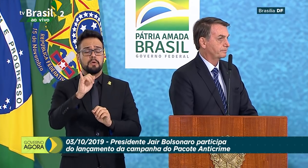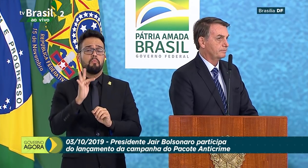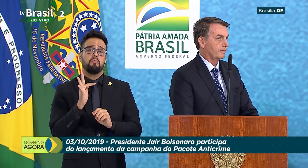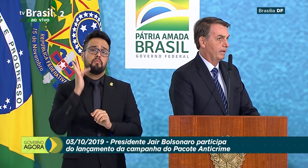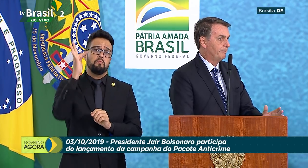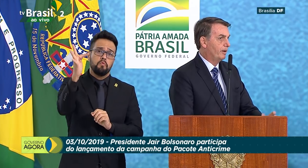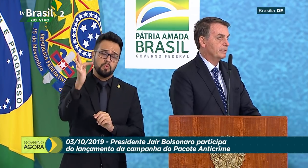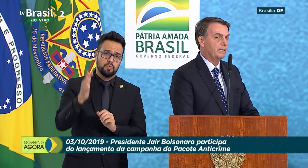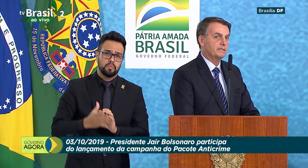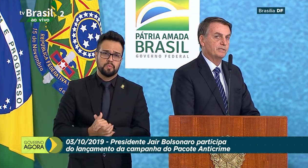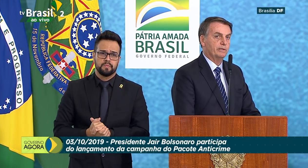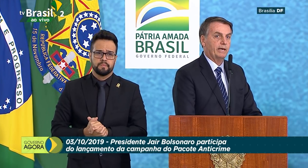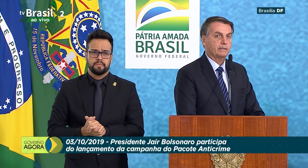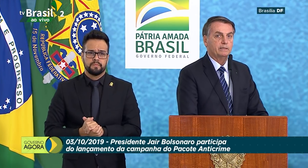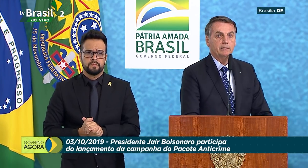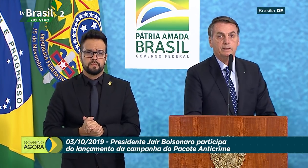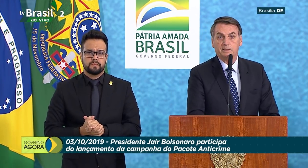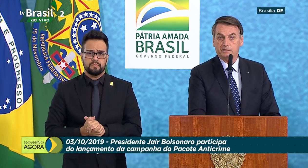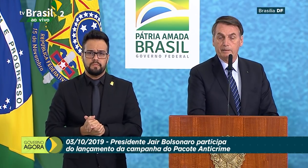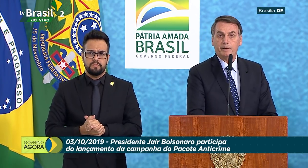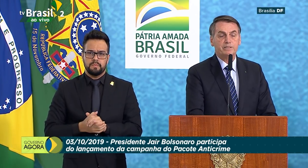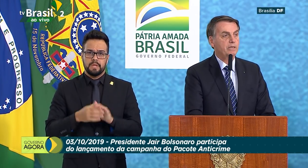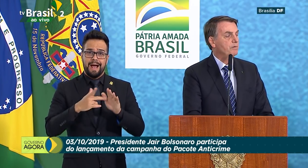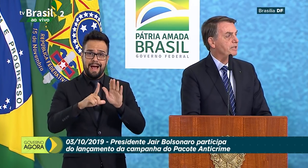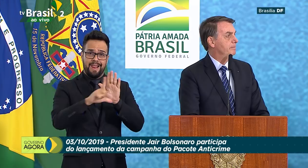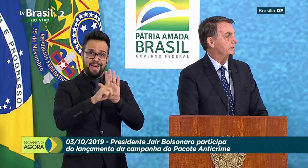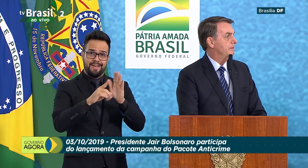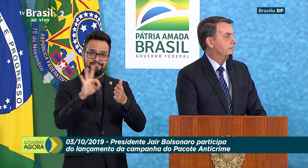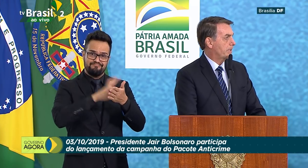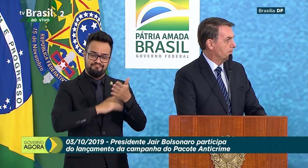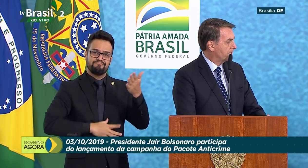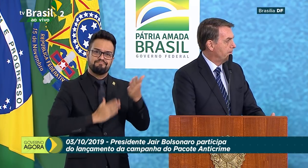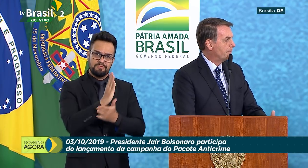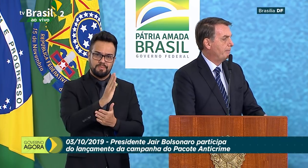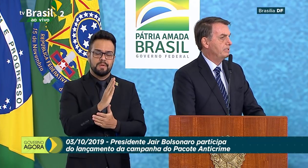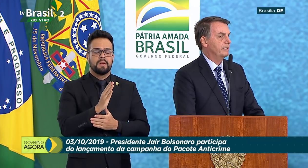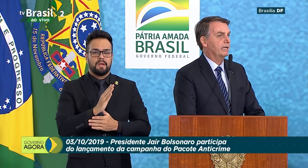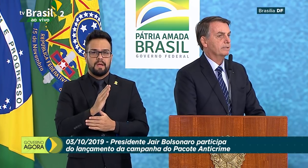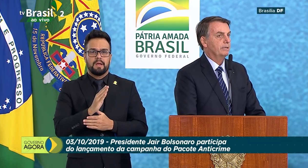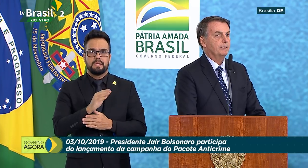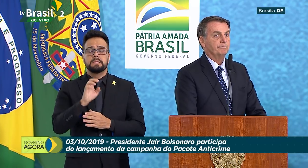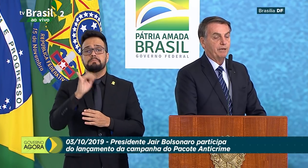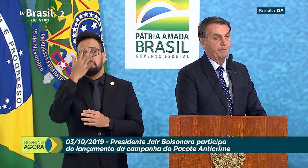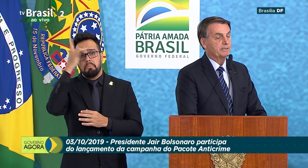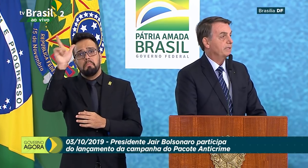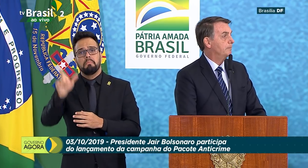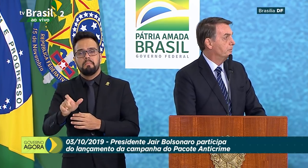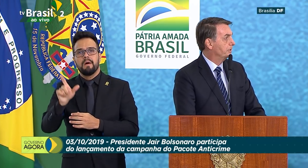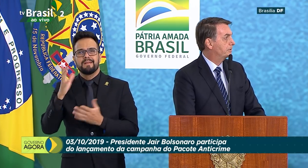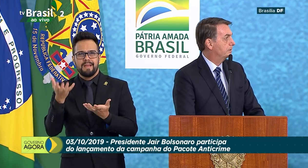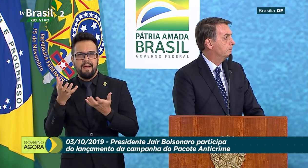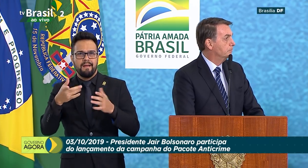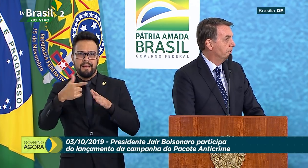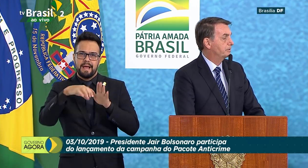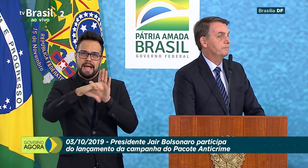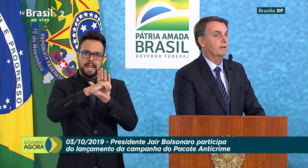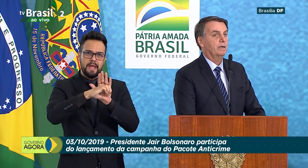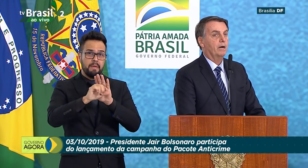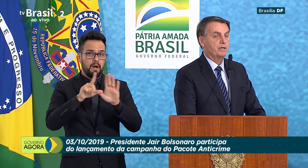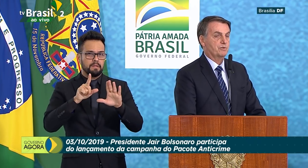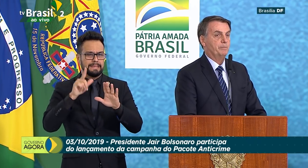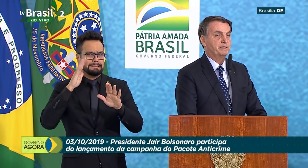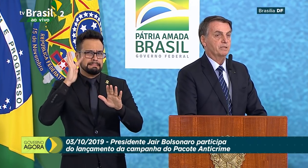futuro, após a lei sancionada, quiser praticar um crime, porque são crimes premeditados, vai pensar muito,